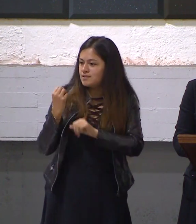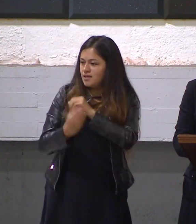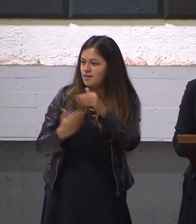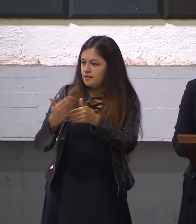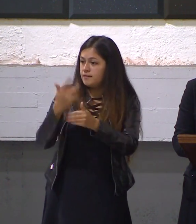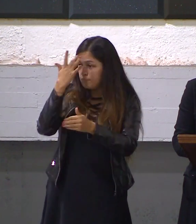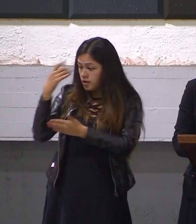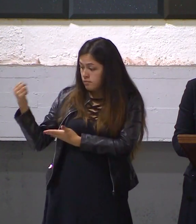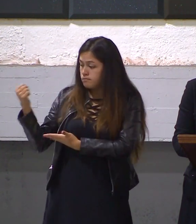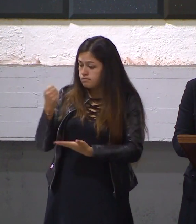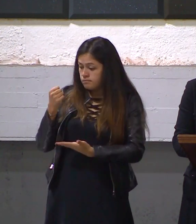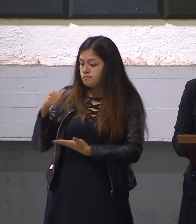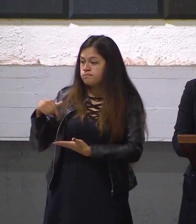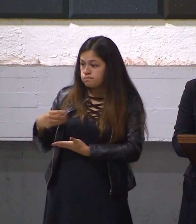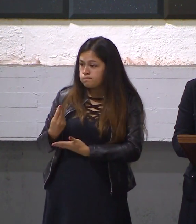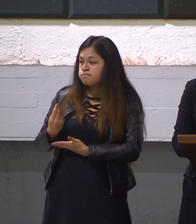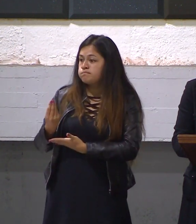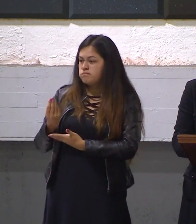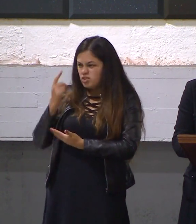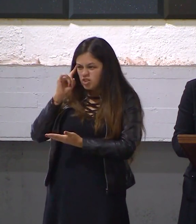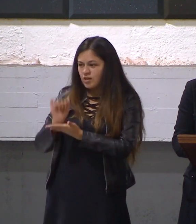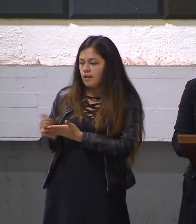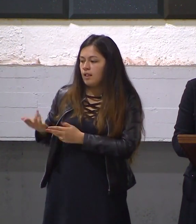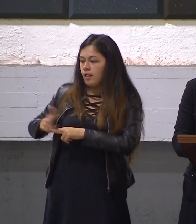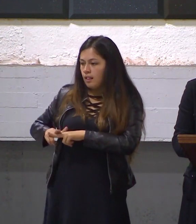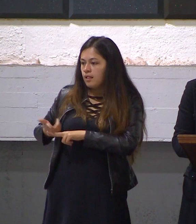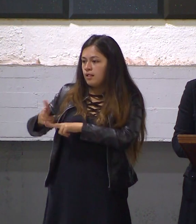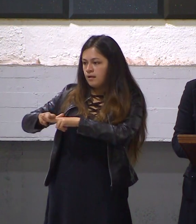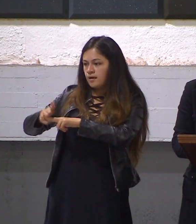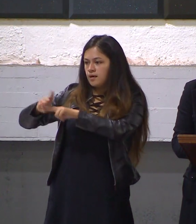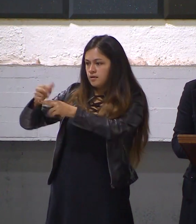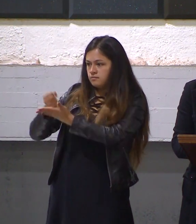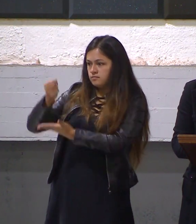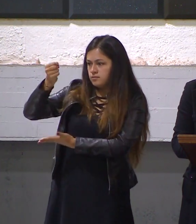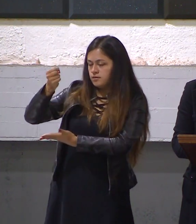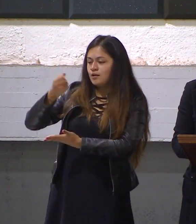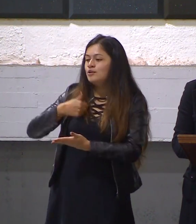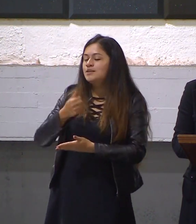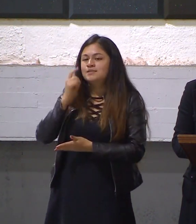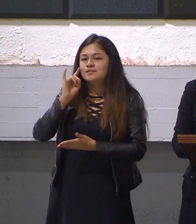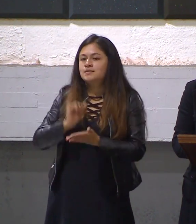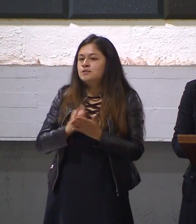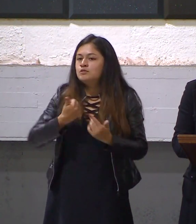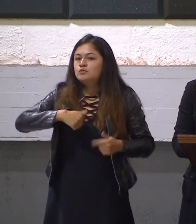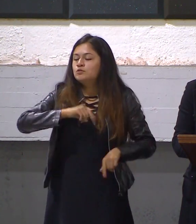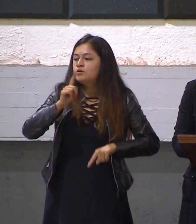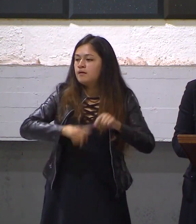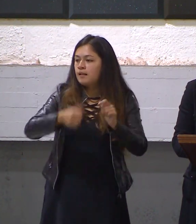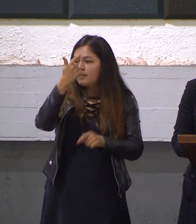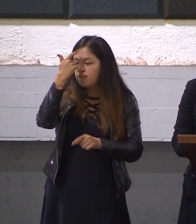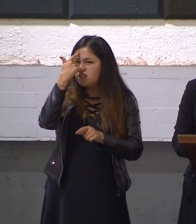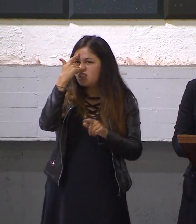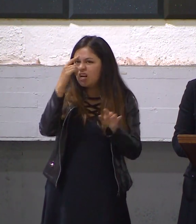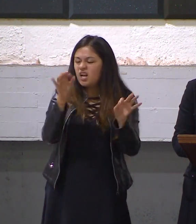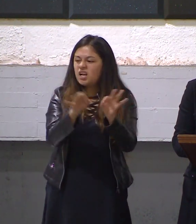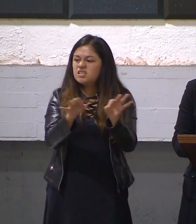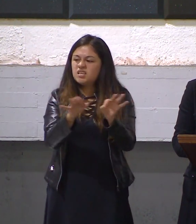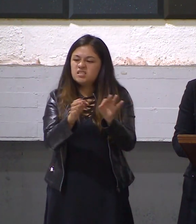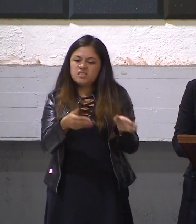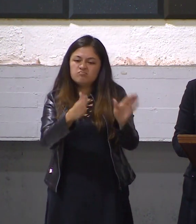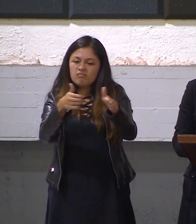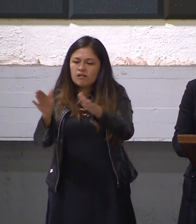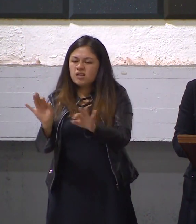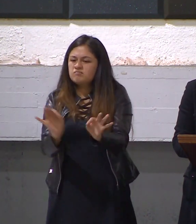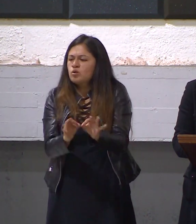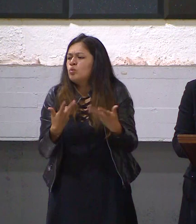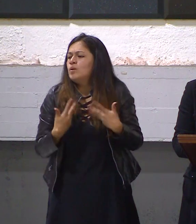lo hay y va a seguir llegando entonces no hay que pensar en pequeño sin en grande hay que